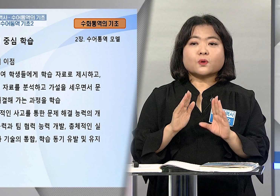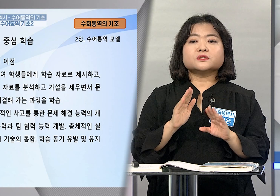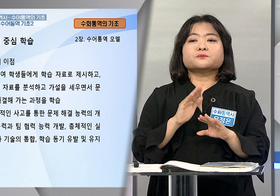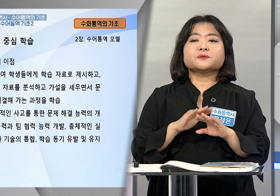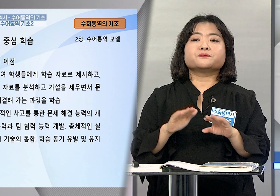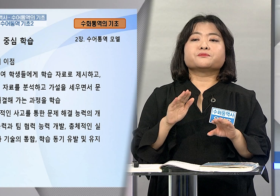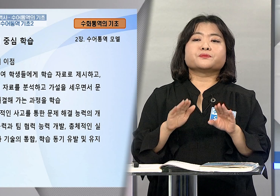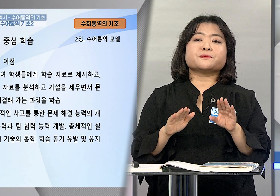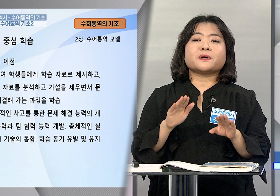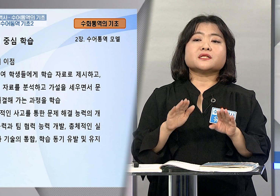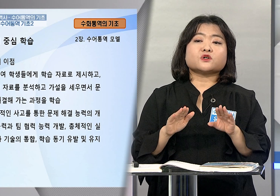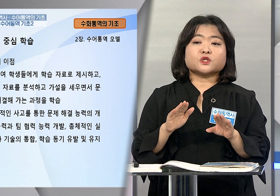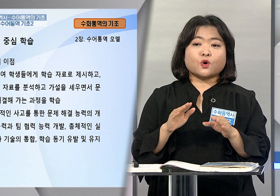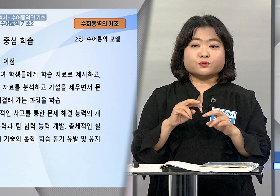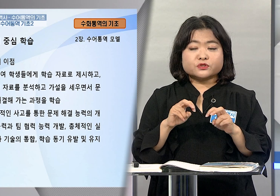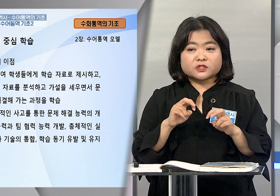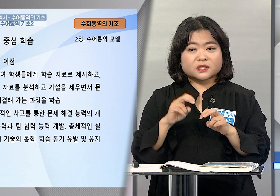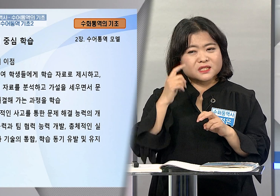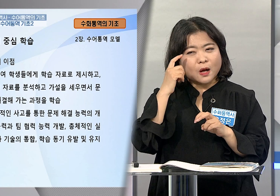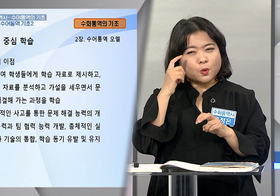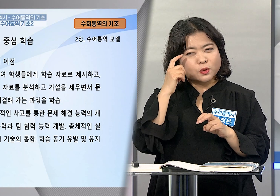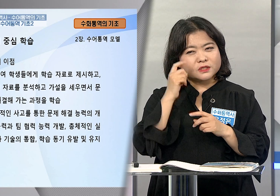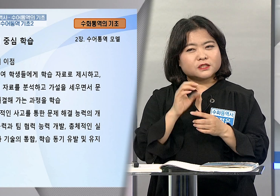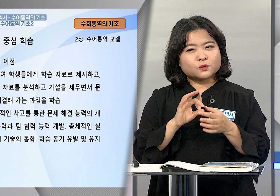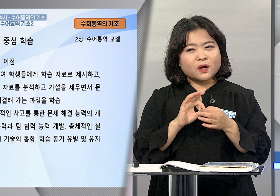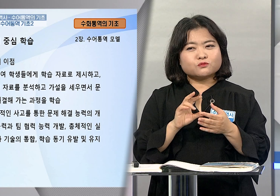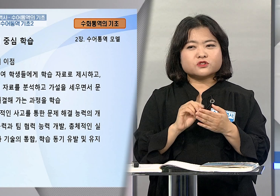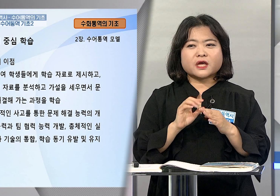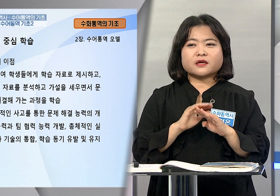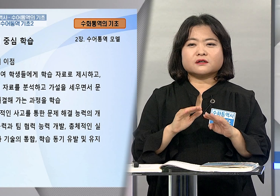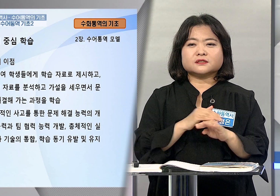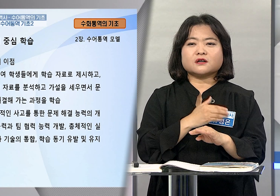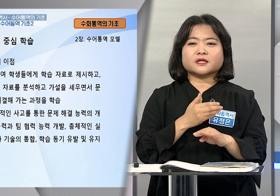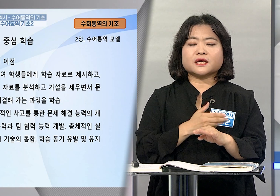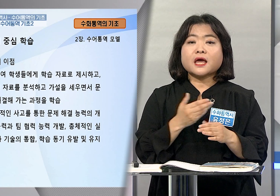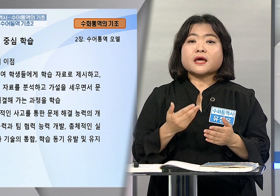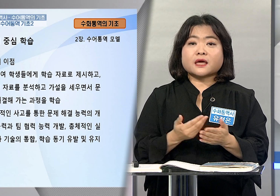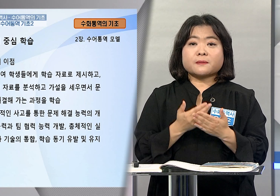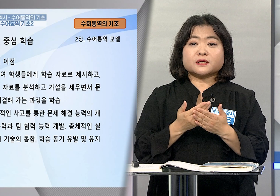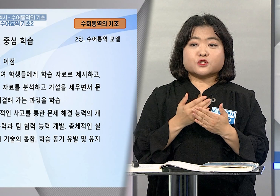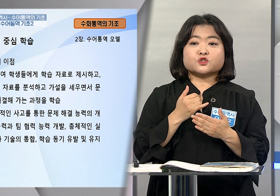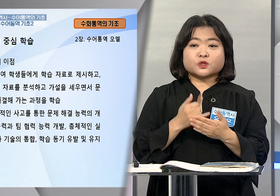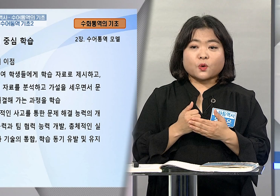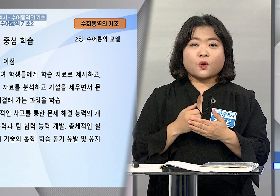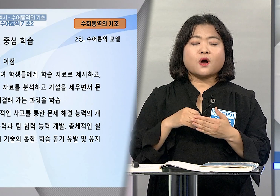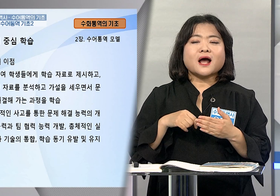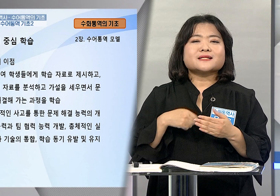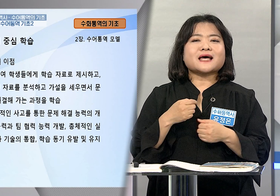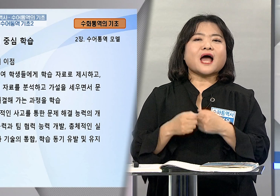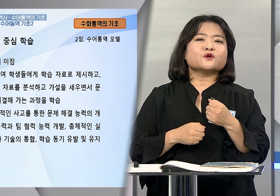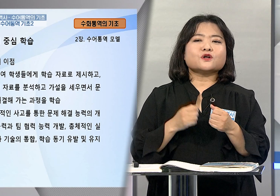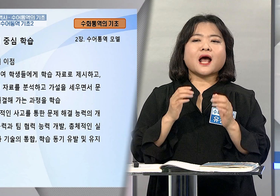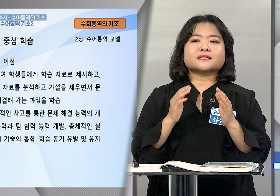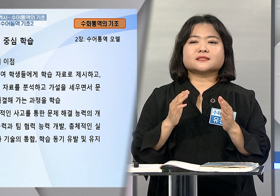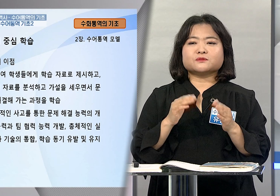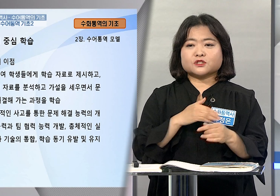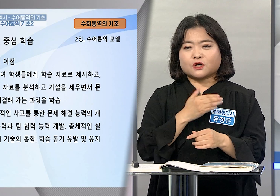학습으로는 비판적이고 분석적인 사고를 통한 문제 해결 능력이 개발될 수 있고 자율학습